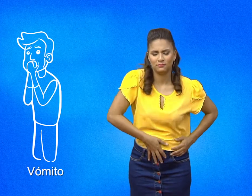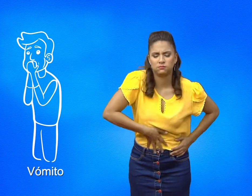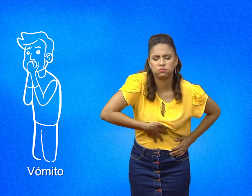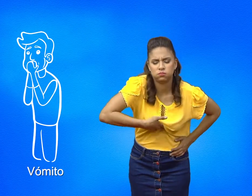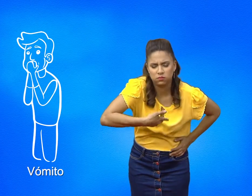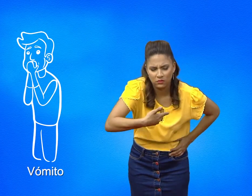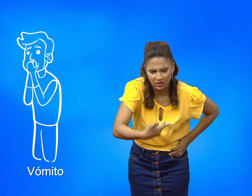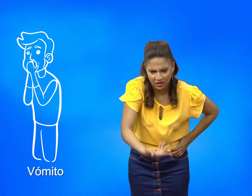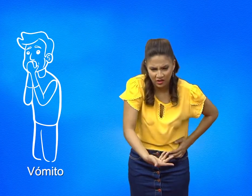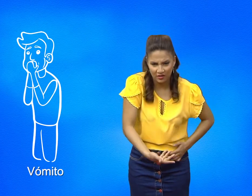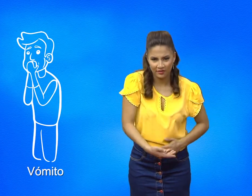vómito